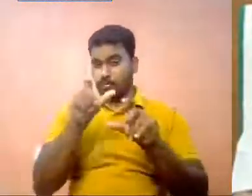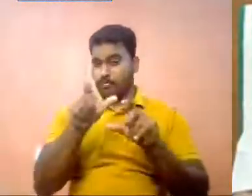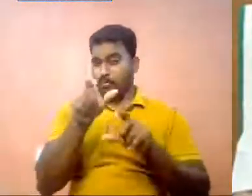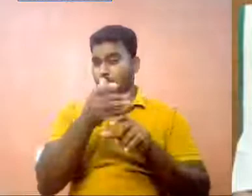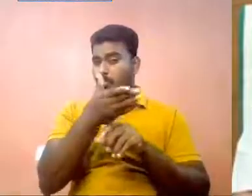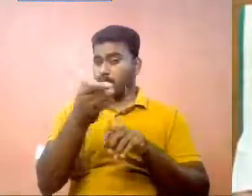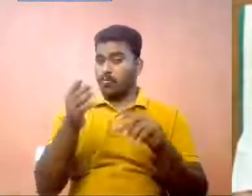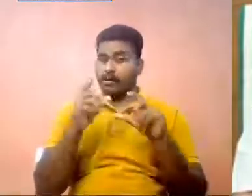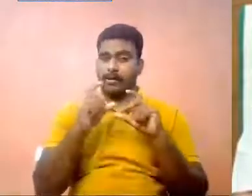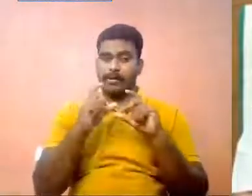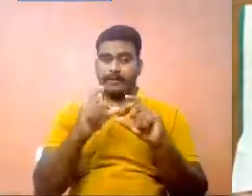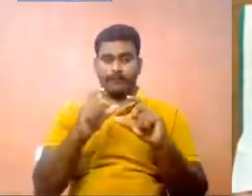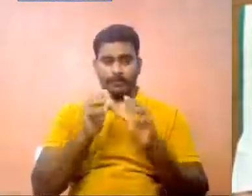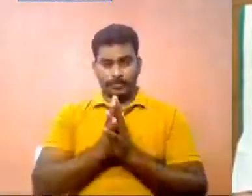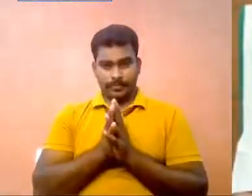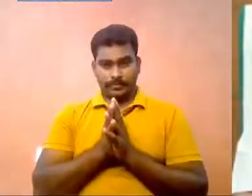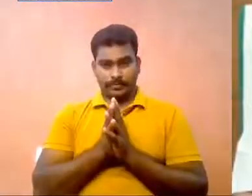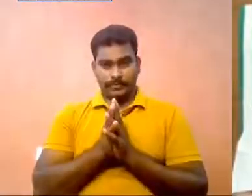ഇത്തരത്തിലുള്ള ഒരു സമരമുറ